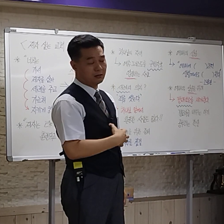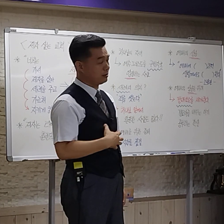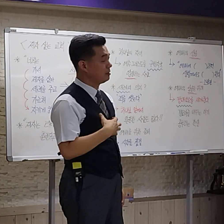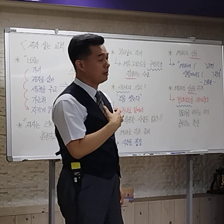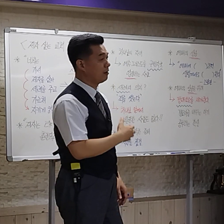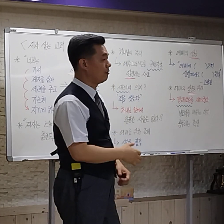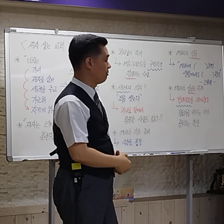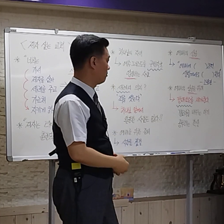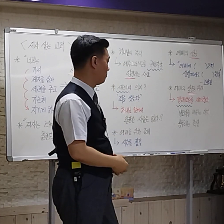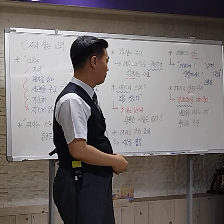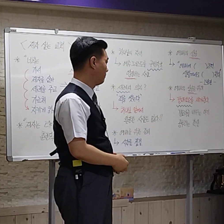큰일이에요.